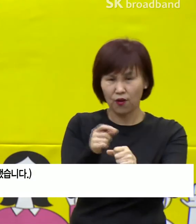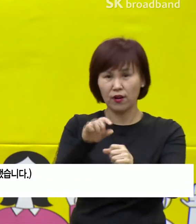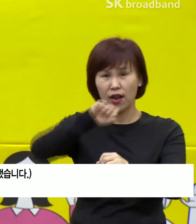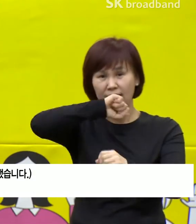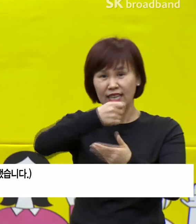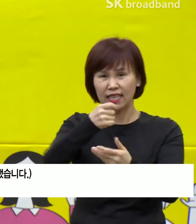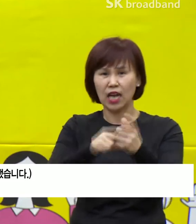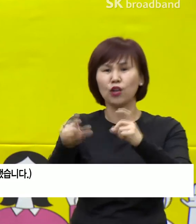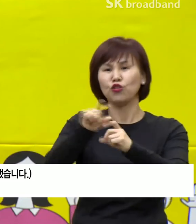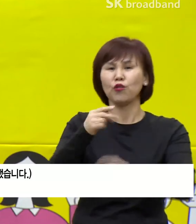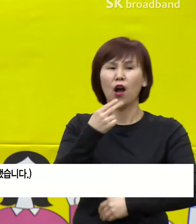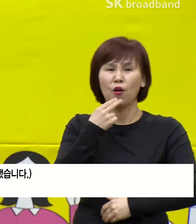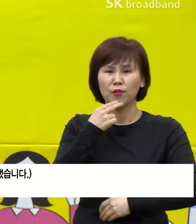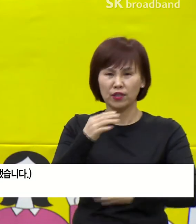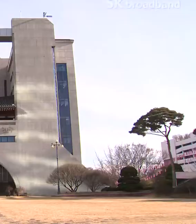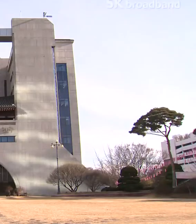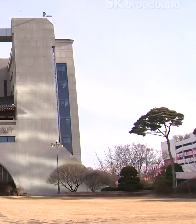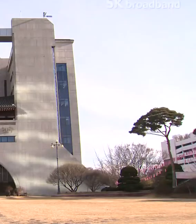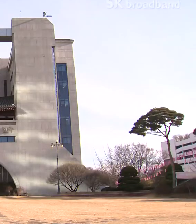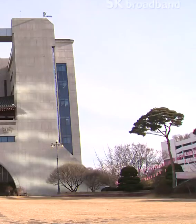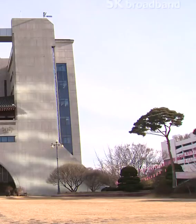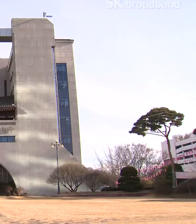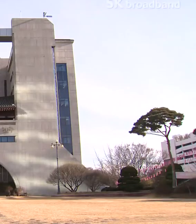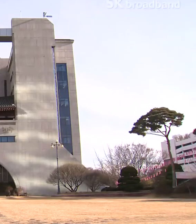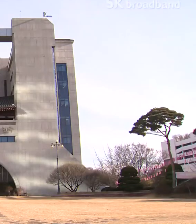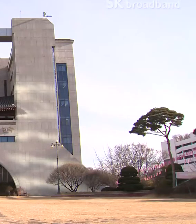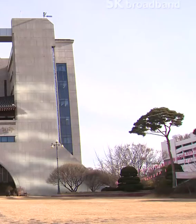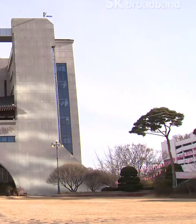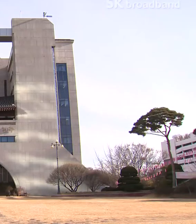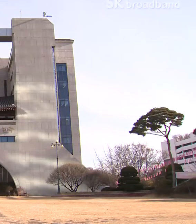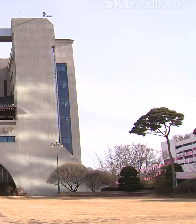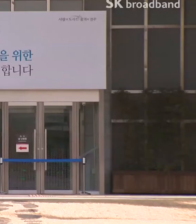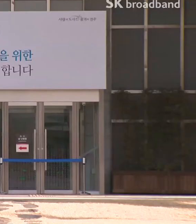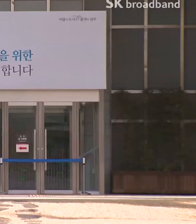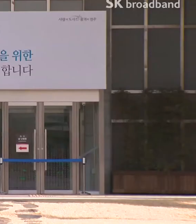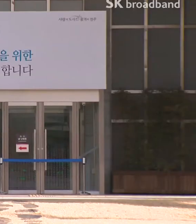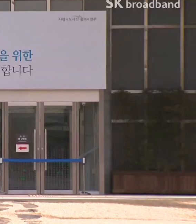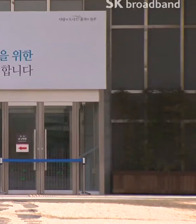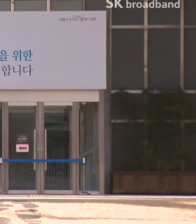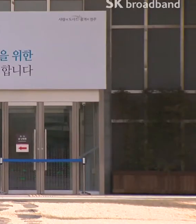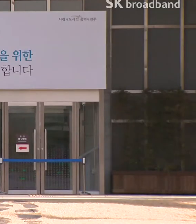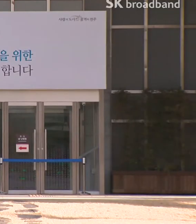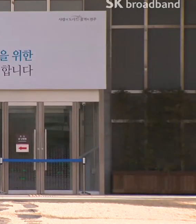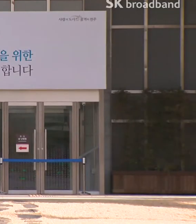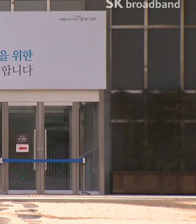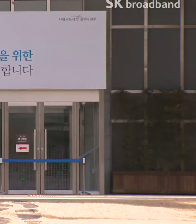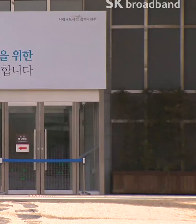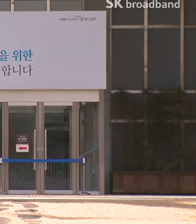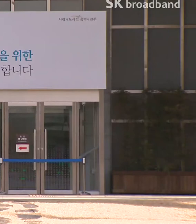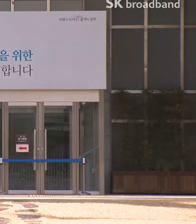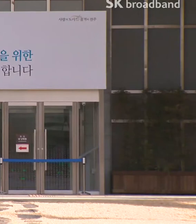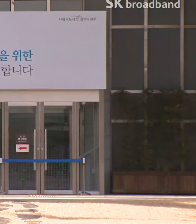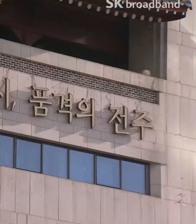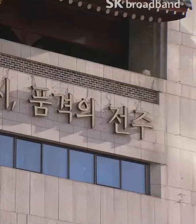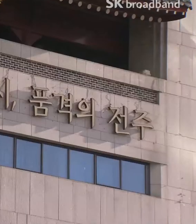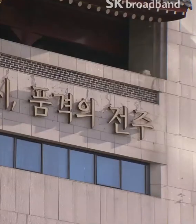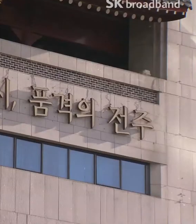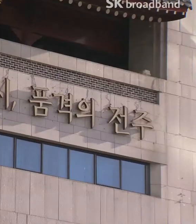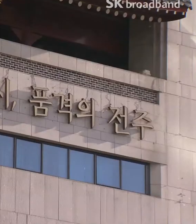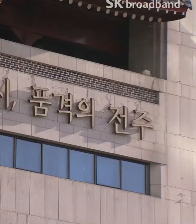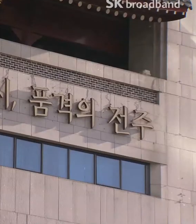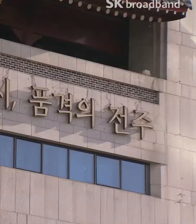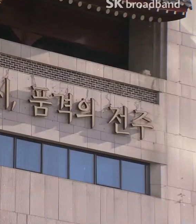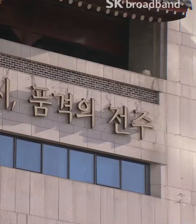가용 제한을 최대한 활용했다는 말씀. 지원 대상자는 시청 관련 부서에 직접 방문하거나 이메일로 접수할 수